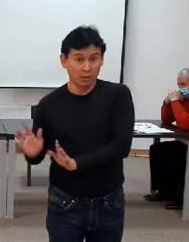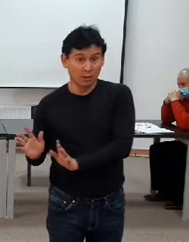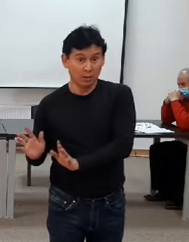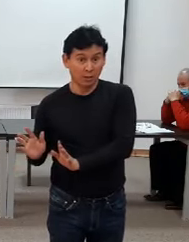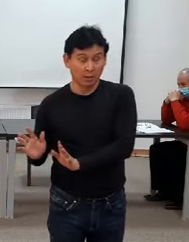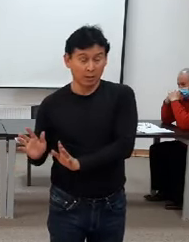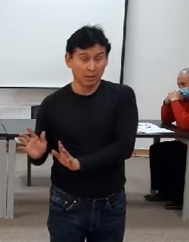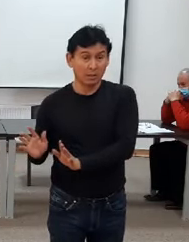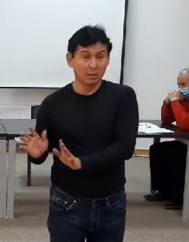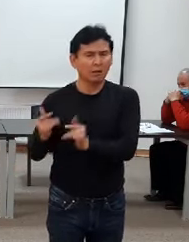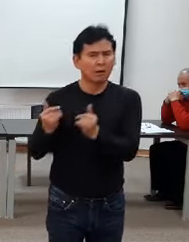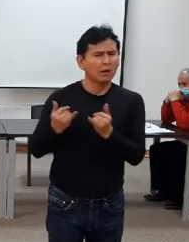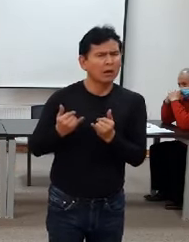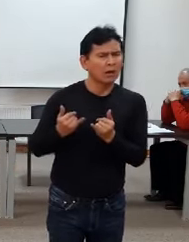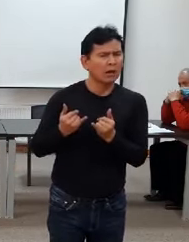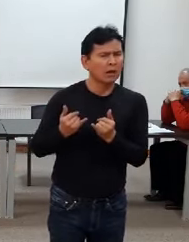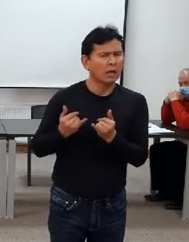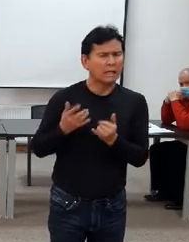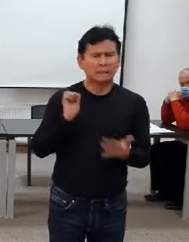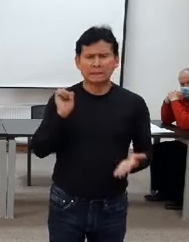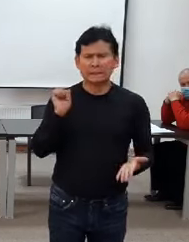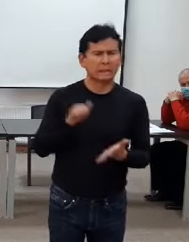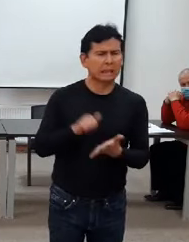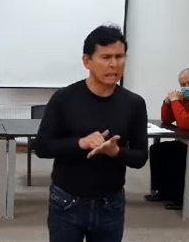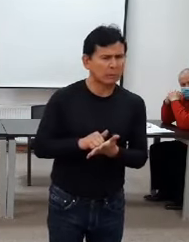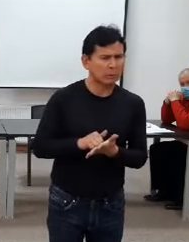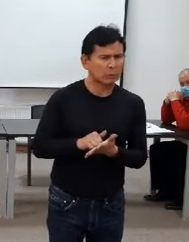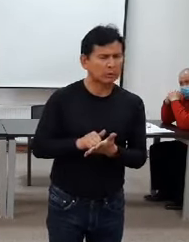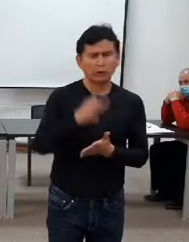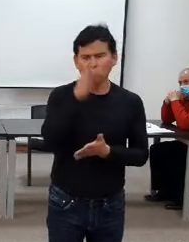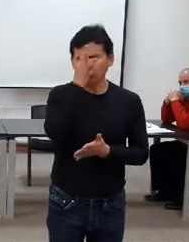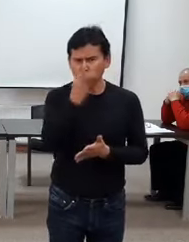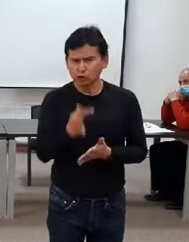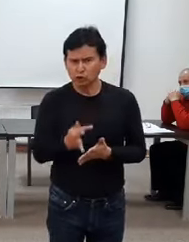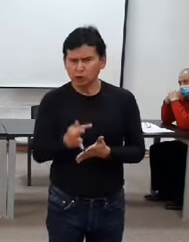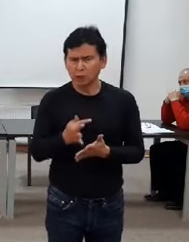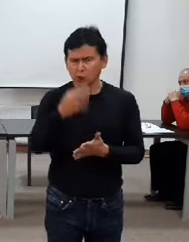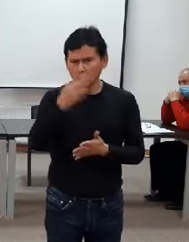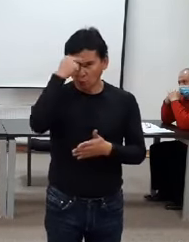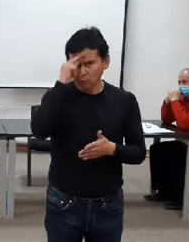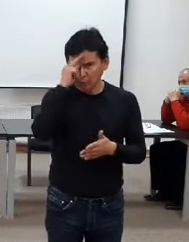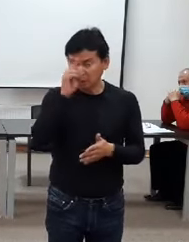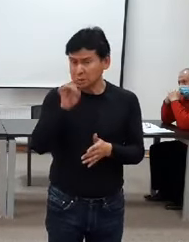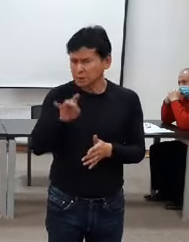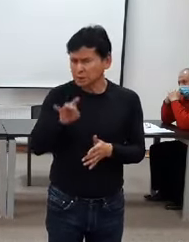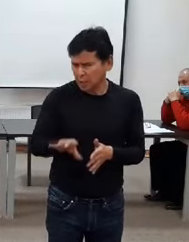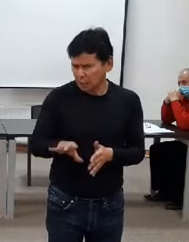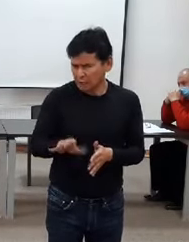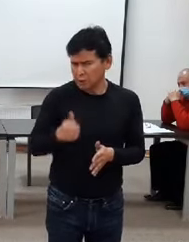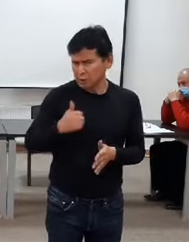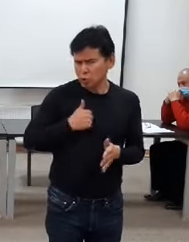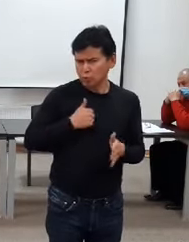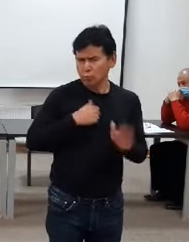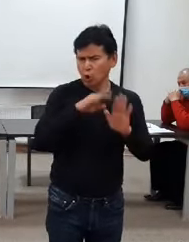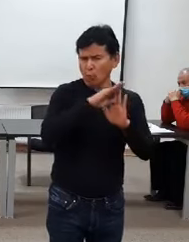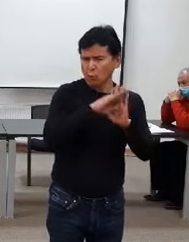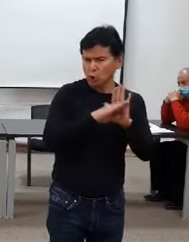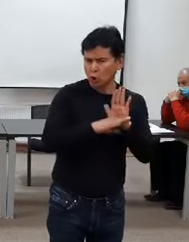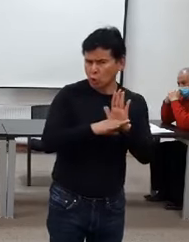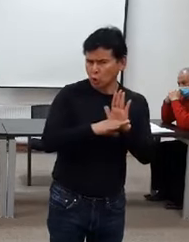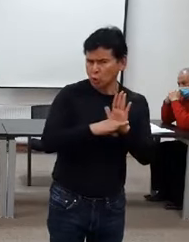nos llegó esta información de quejas. ¿Tiene alguna queja formal ustedes de funcionarios del hospital? ¿Sabe algo sobre eso, si se cumplió el protocolo de